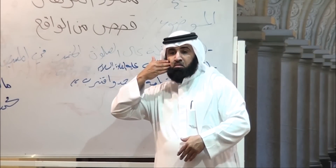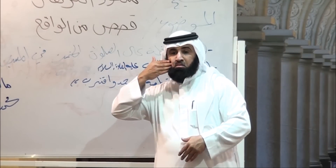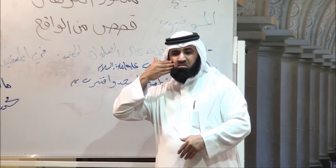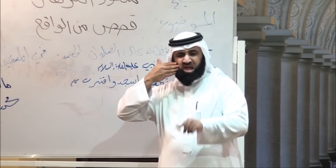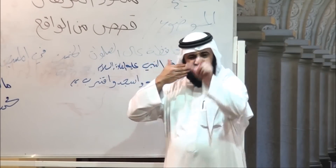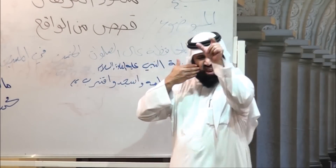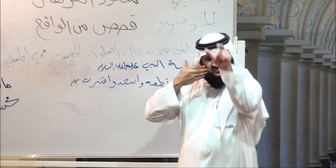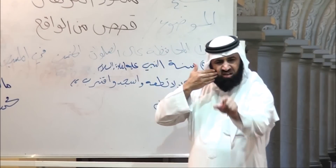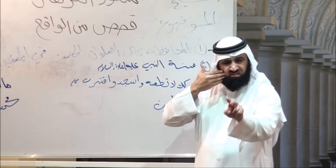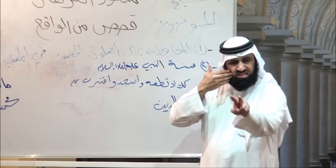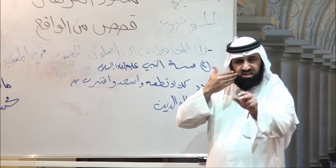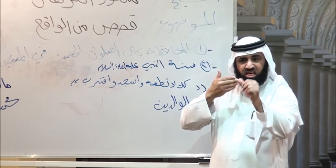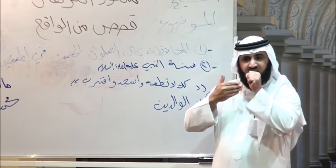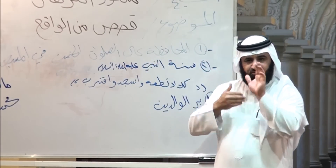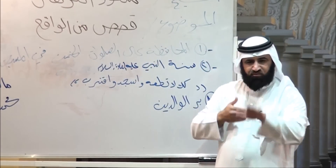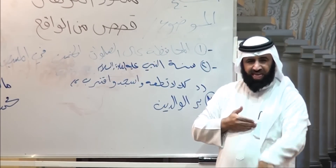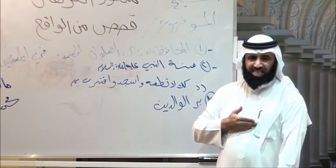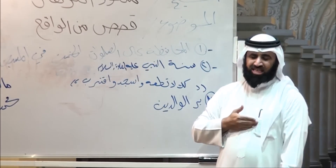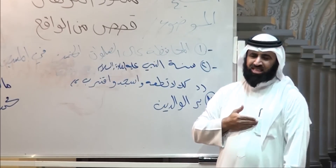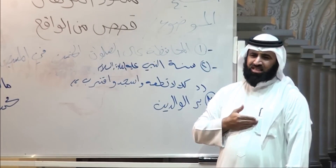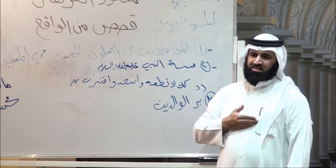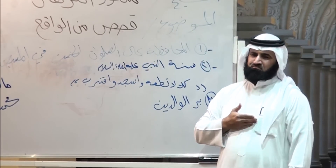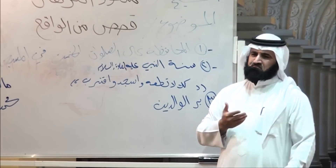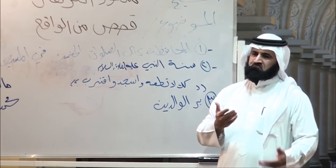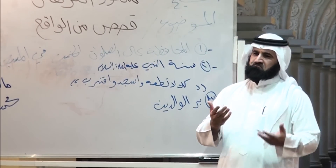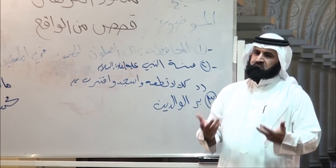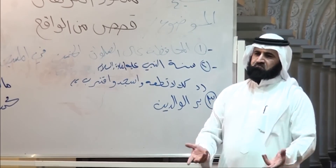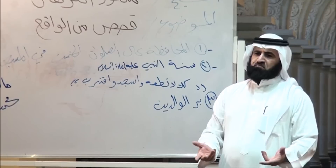وأنت تصبح سكران؟